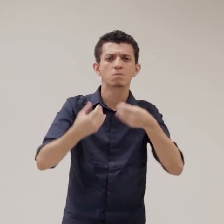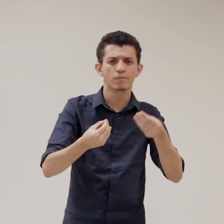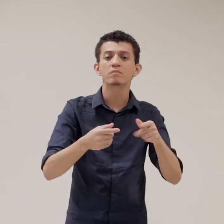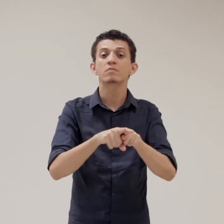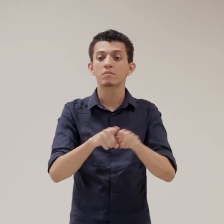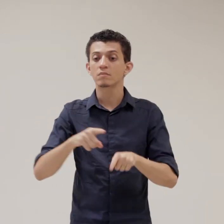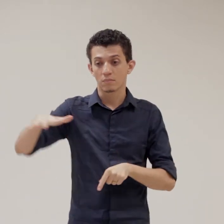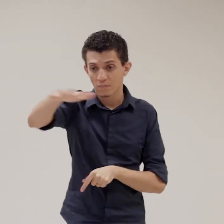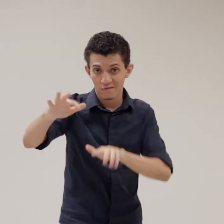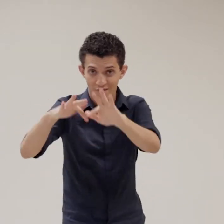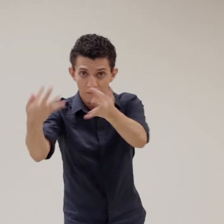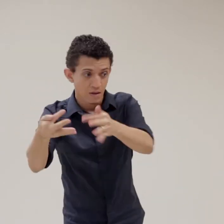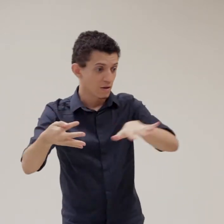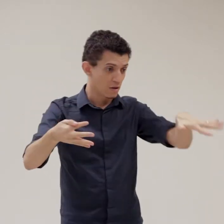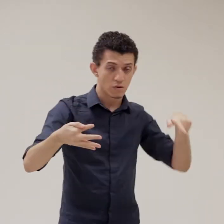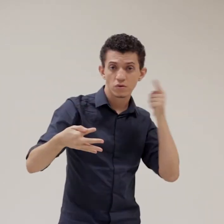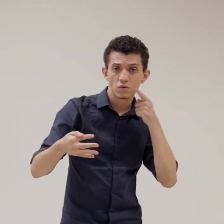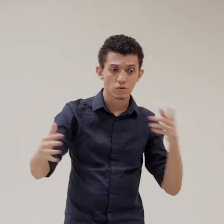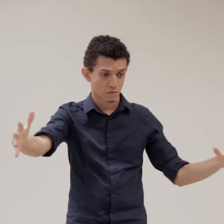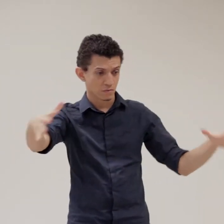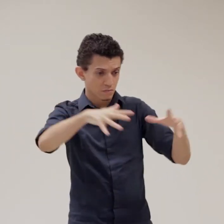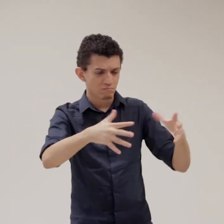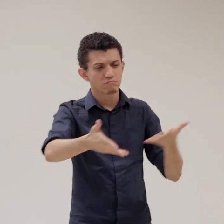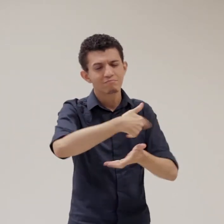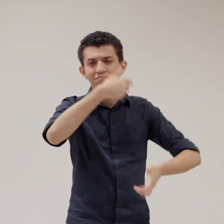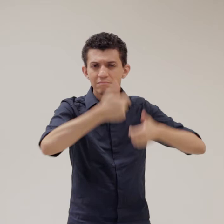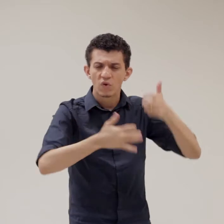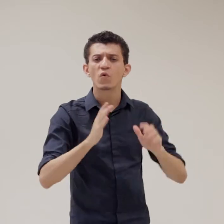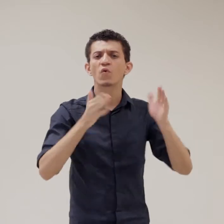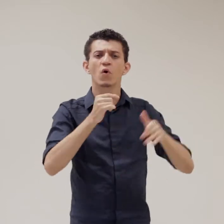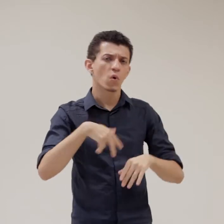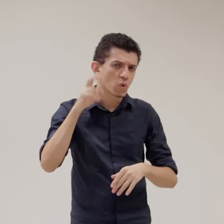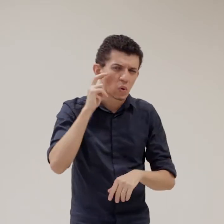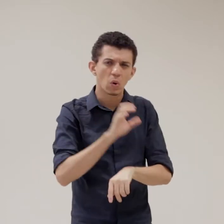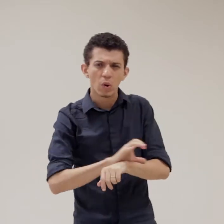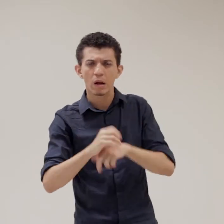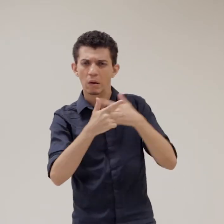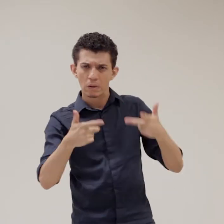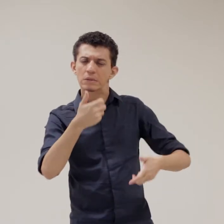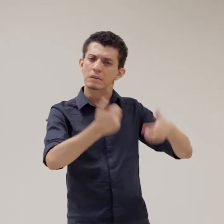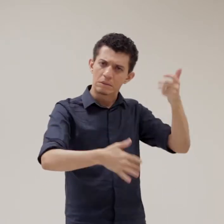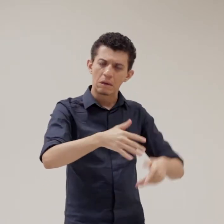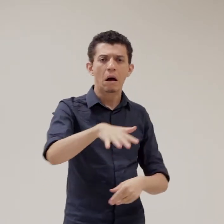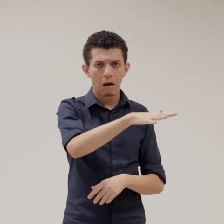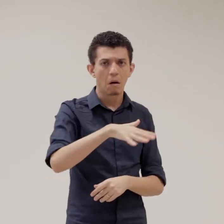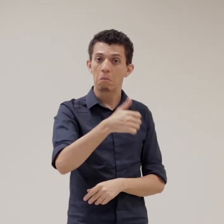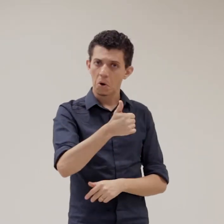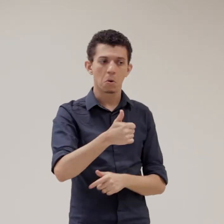e interativo, conclui Ernie Seibert. O legado de Peterson. Na verdade, não é de hoje que a